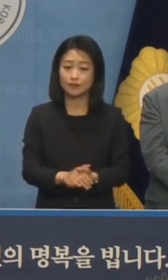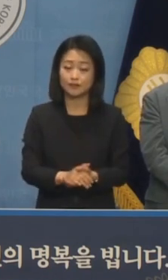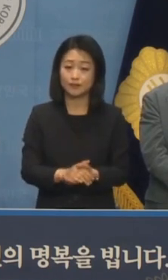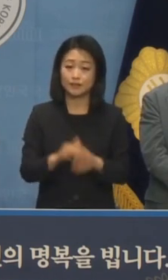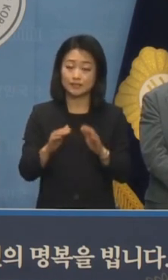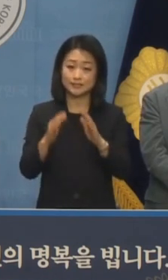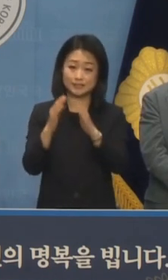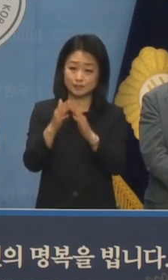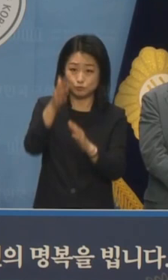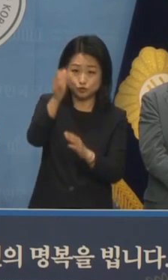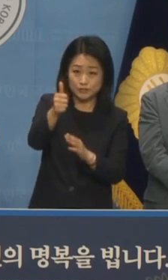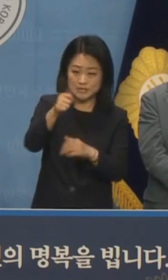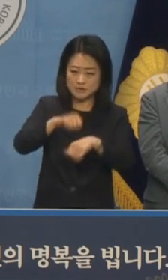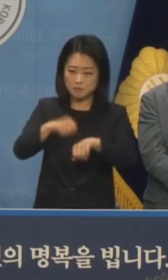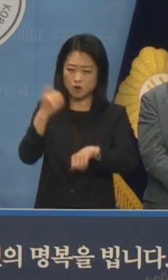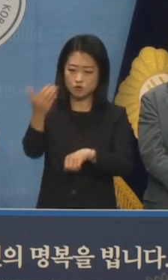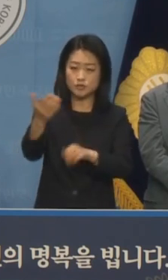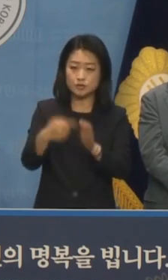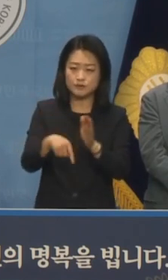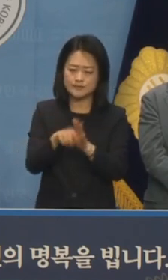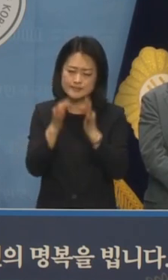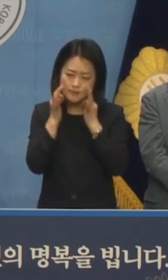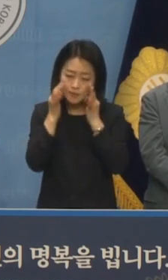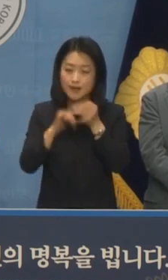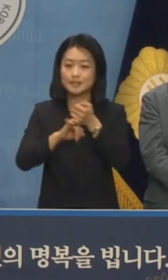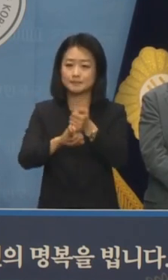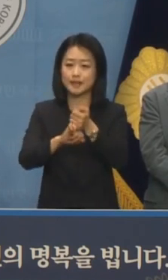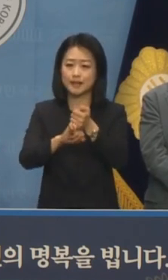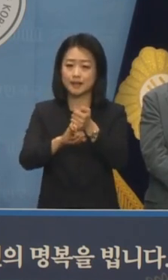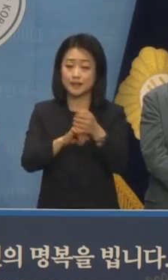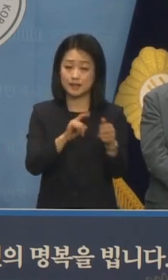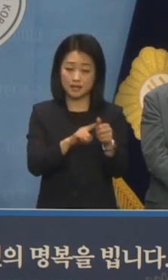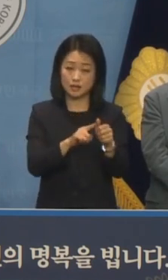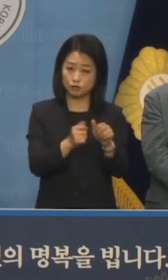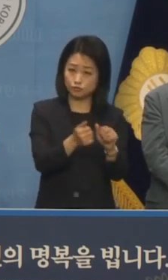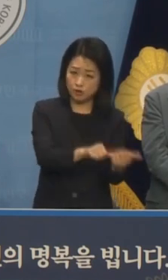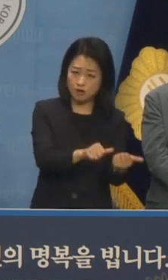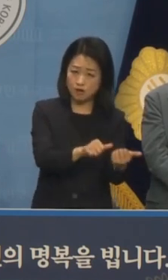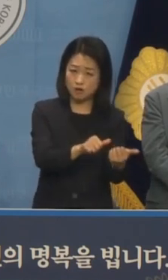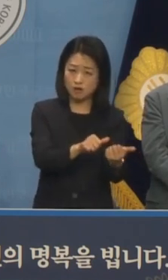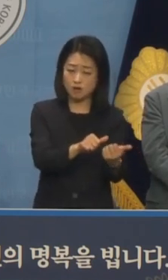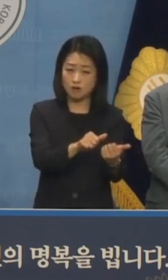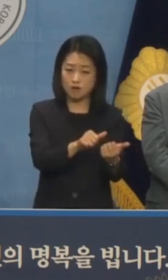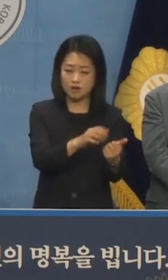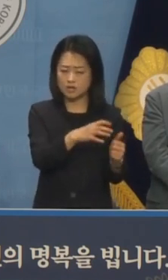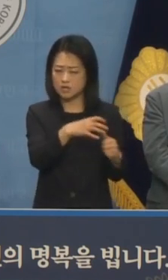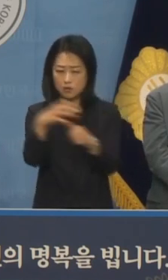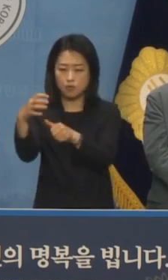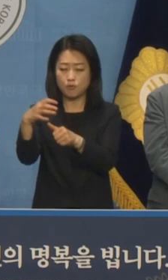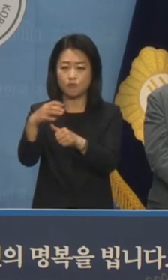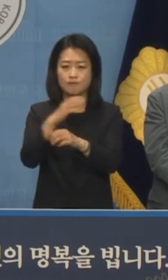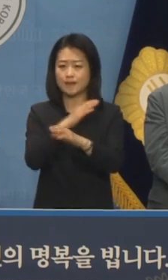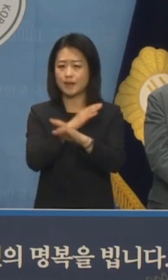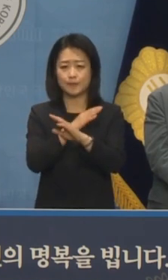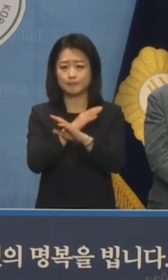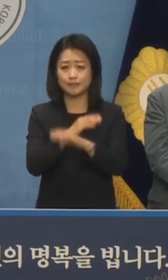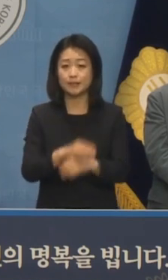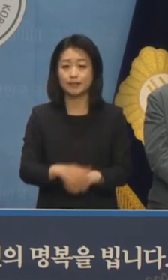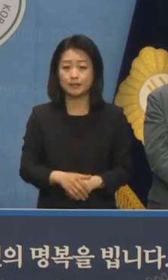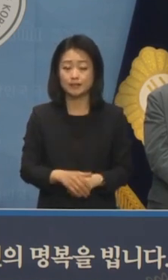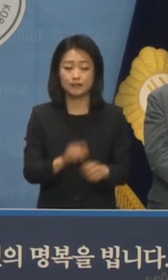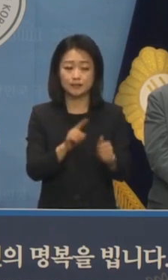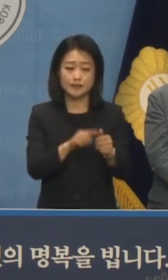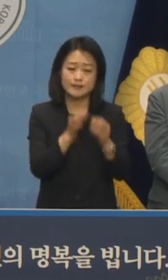받을 수 있도록 어디든 뛰어다니겠습니다. 절대로 고인의 죽음이 어디에도 이용되지 않도록